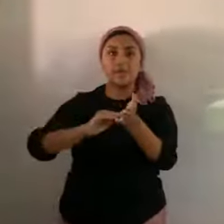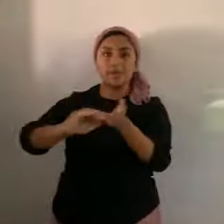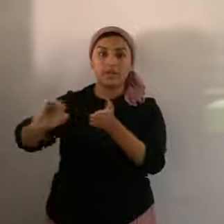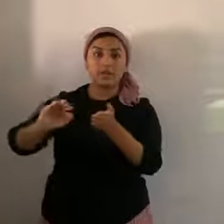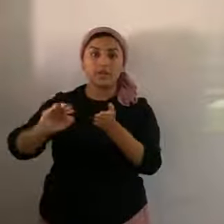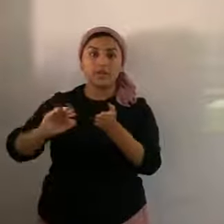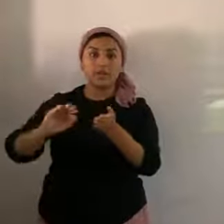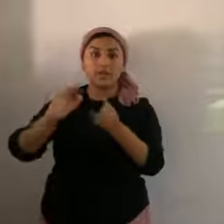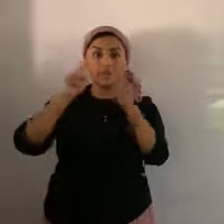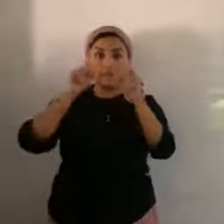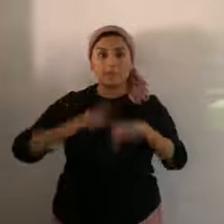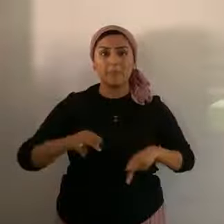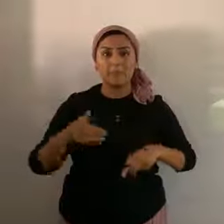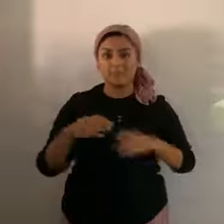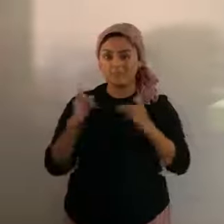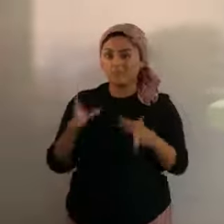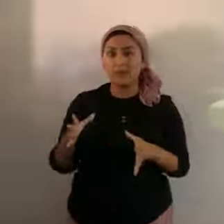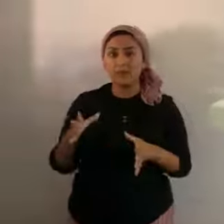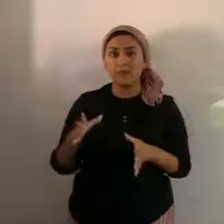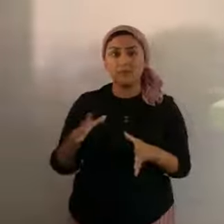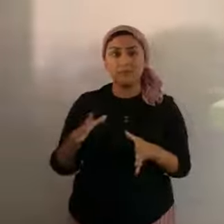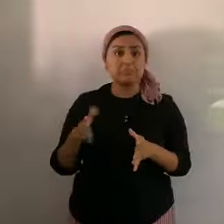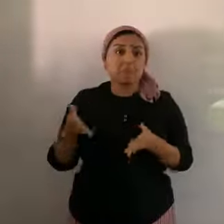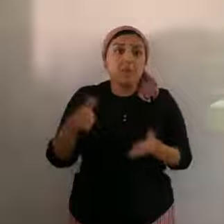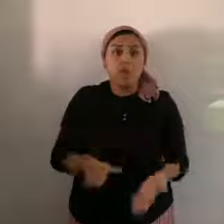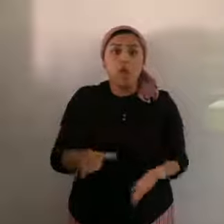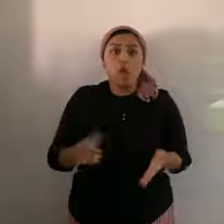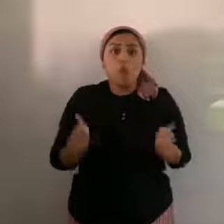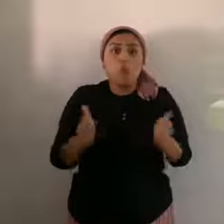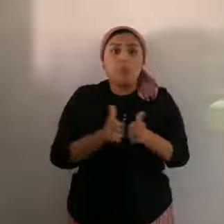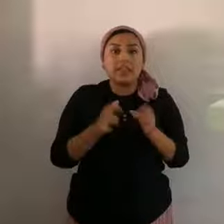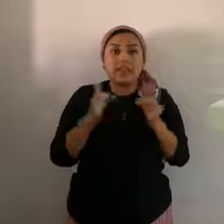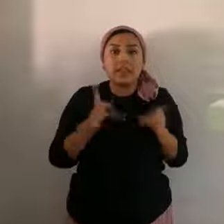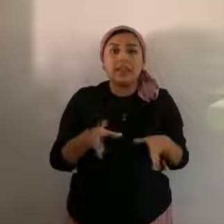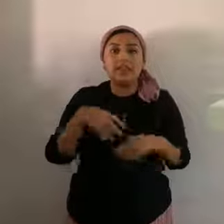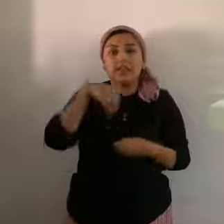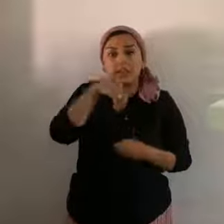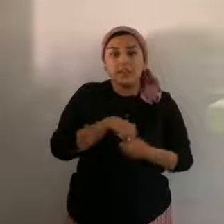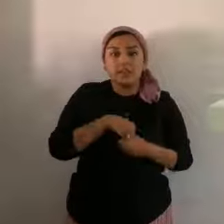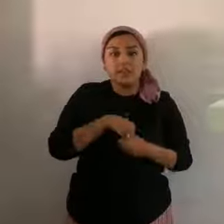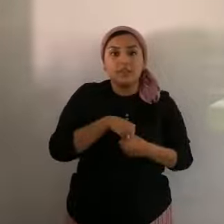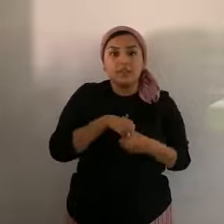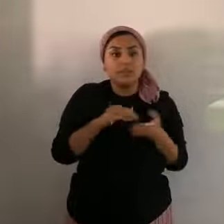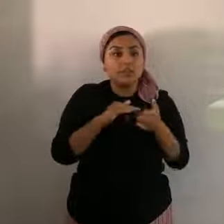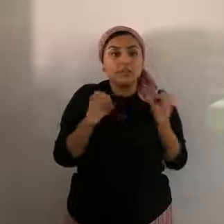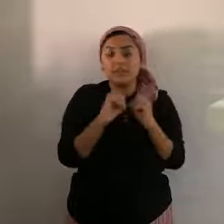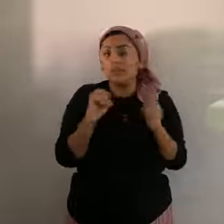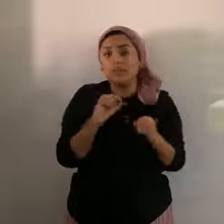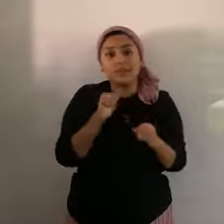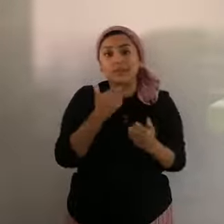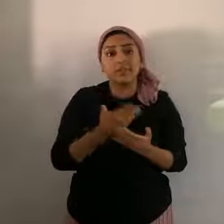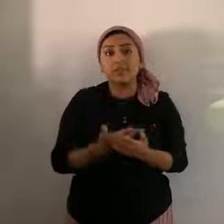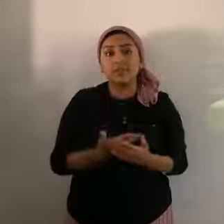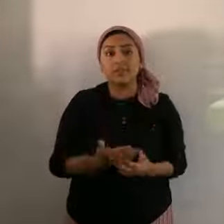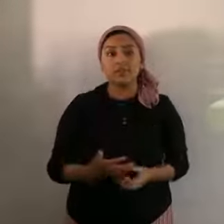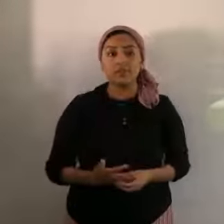Es una persona que odia, pues todo, se va a morir con ese odio, ese resentimiento, esa falta de perdón. Eso no debe de ser.